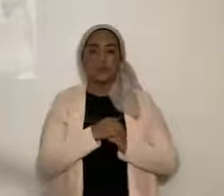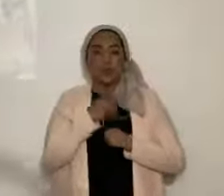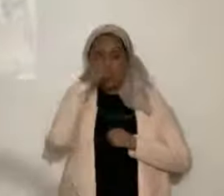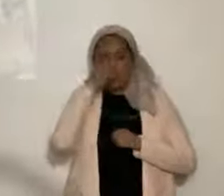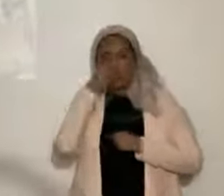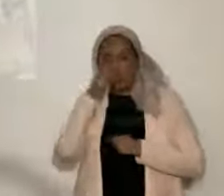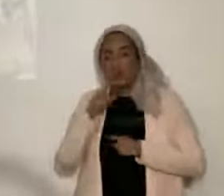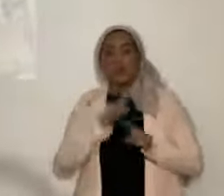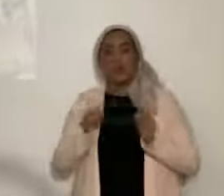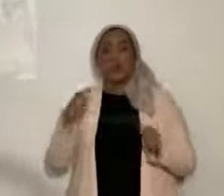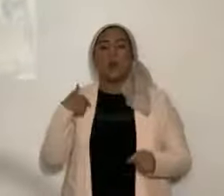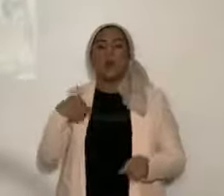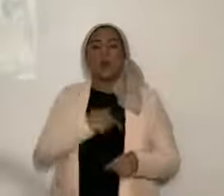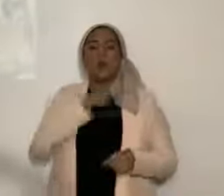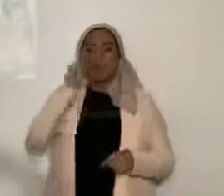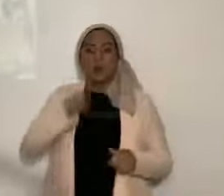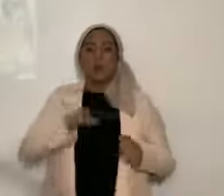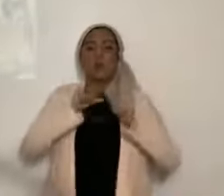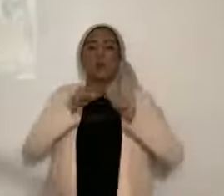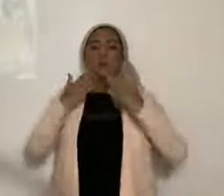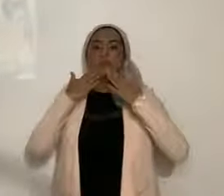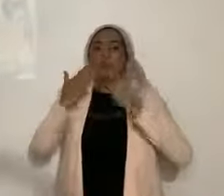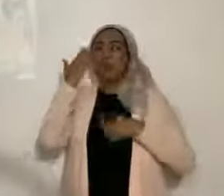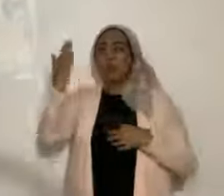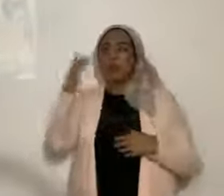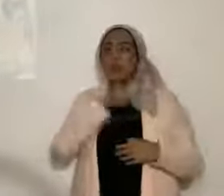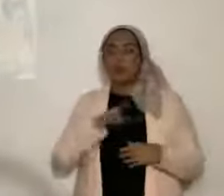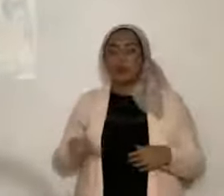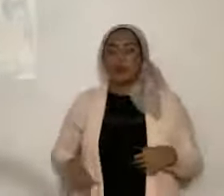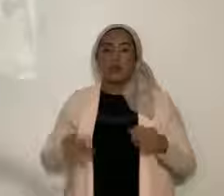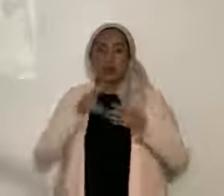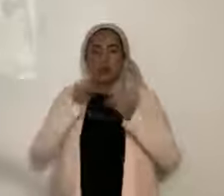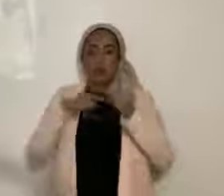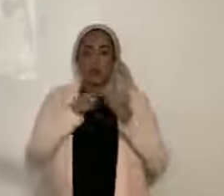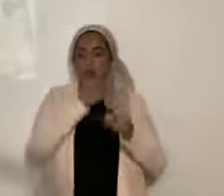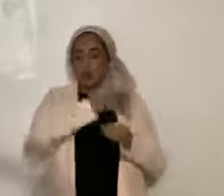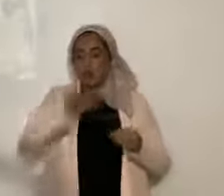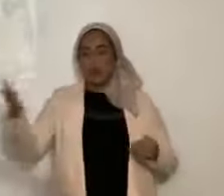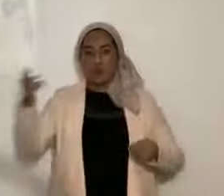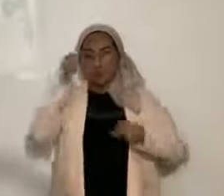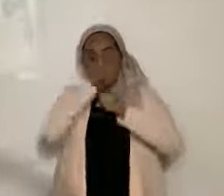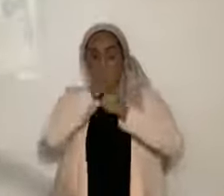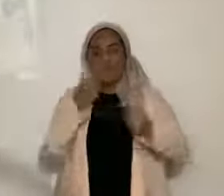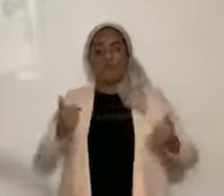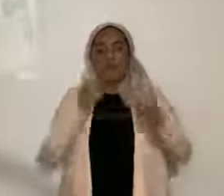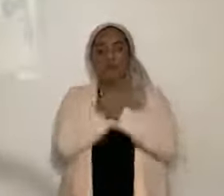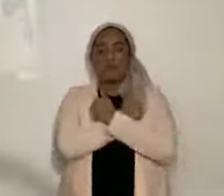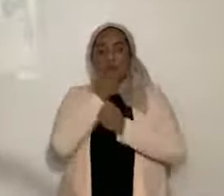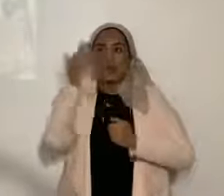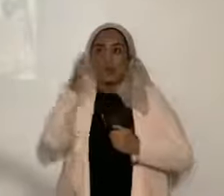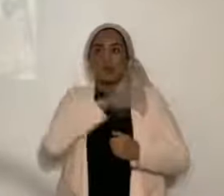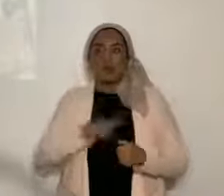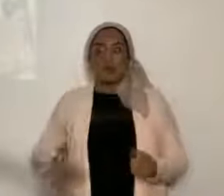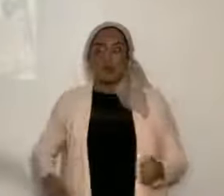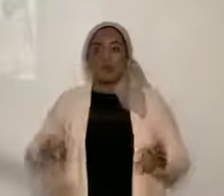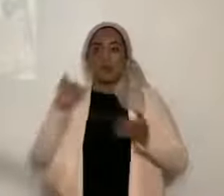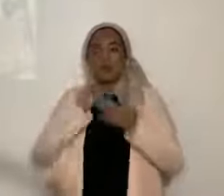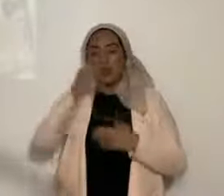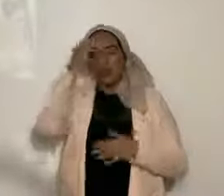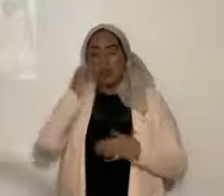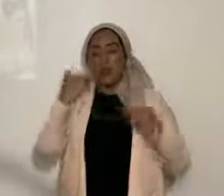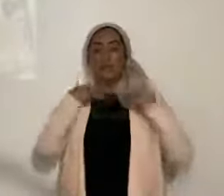nosotros debemos dar siempre gracias a Elohim respecto a vosotros, hermanos, amados por el Señor, el Adón, de que Elohim os